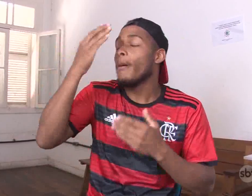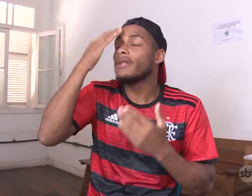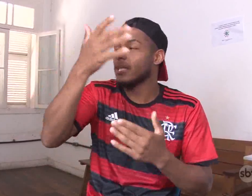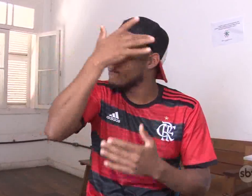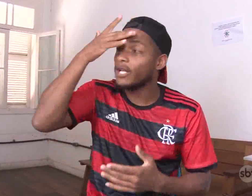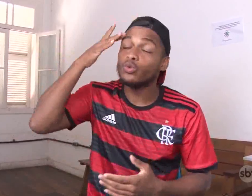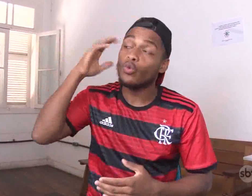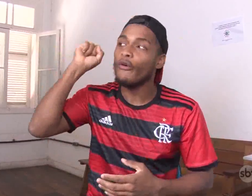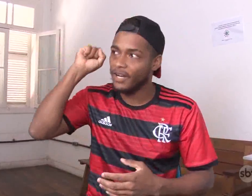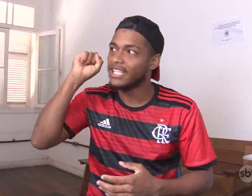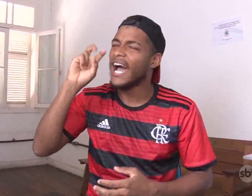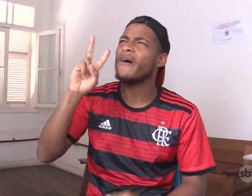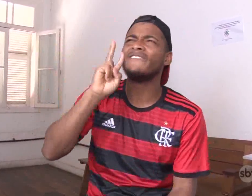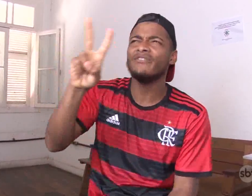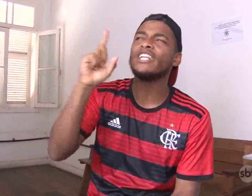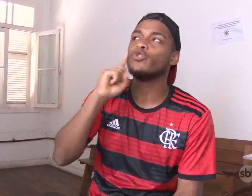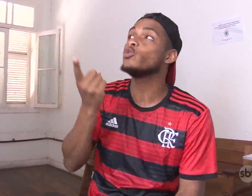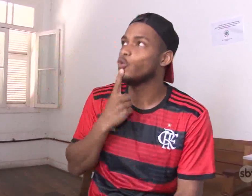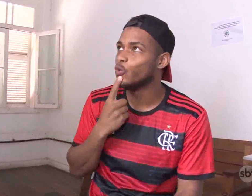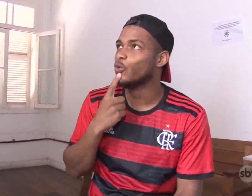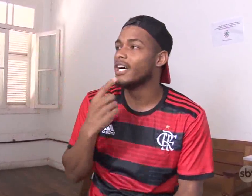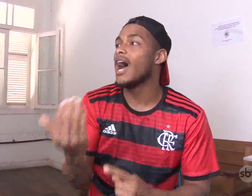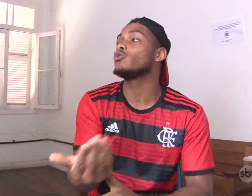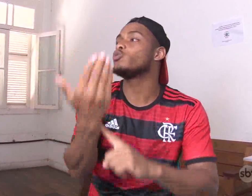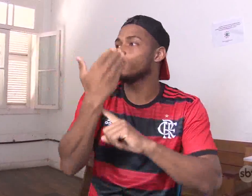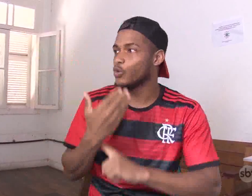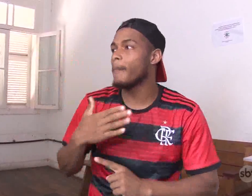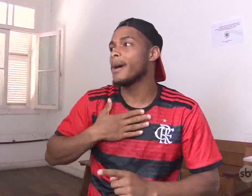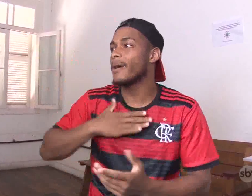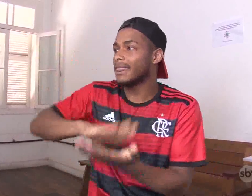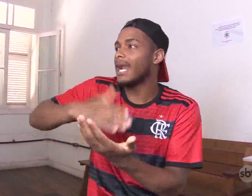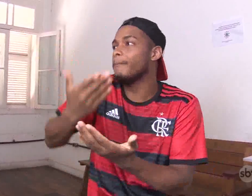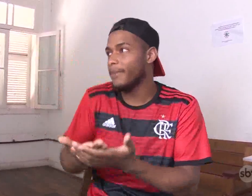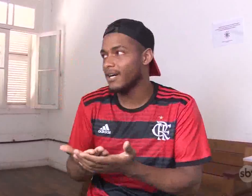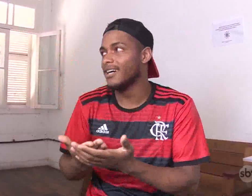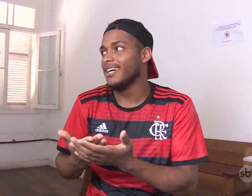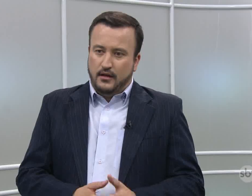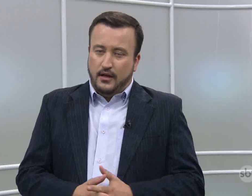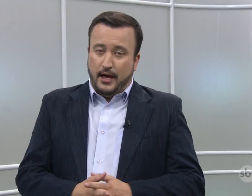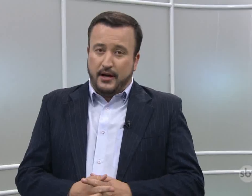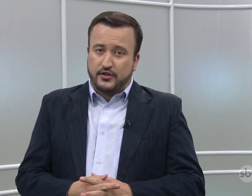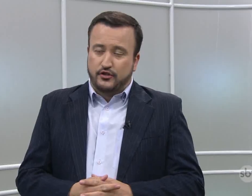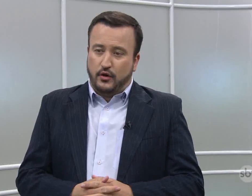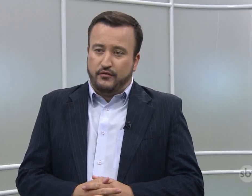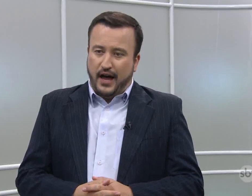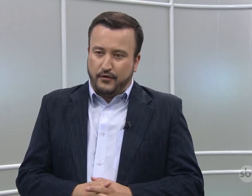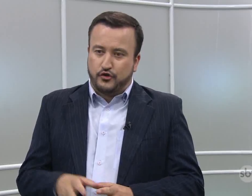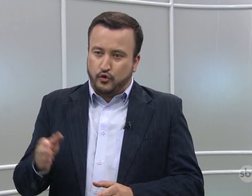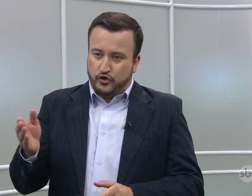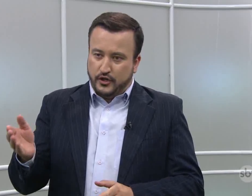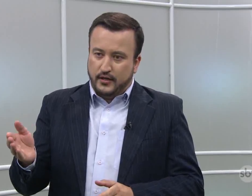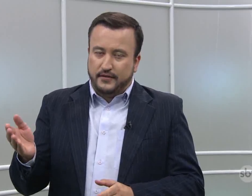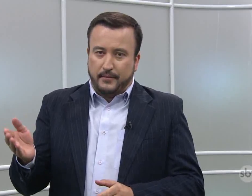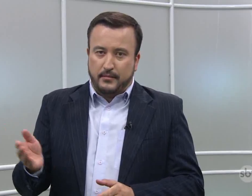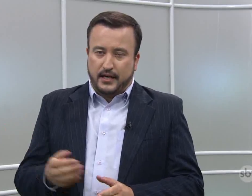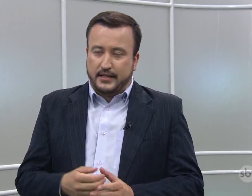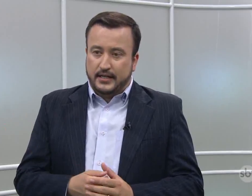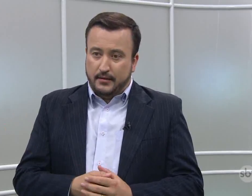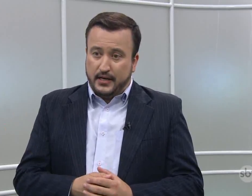alguém que lhe compreende, fica feliz e faz questão de agradecer. É bastante louvável a atitude da primeira-dama e